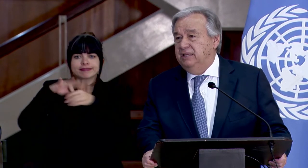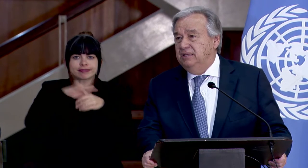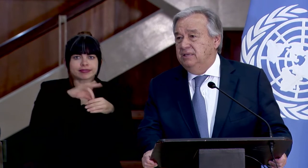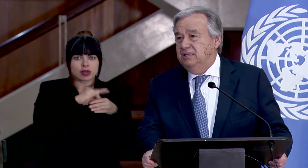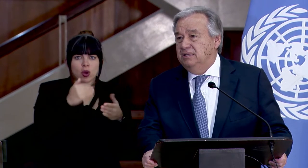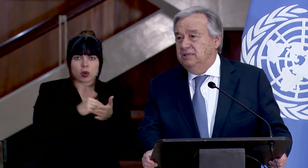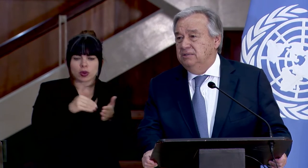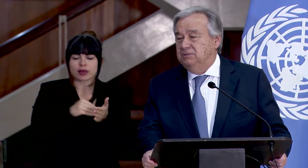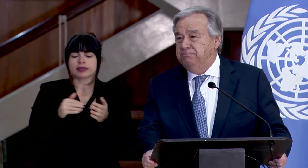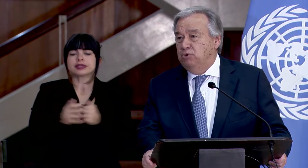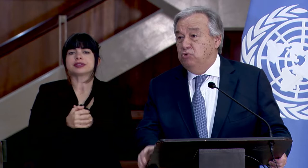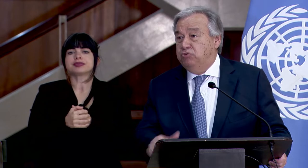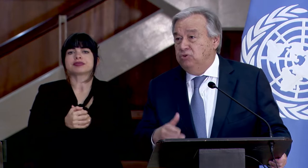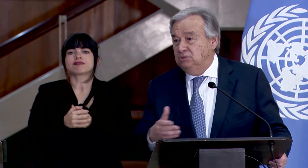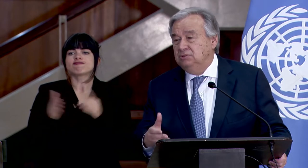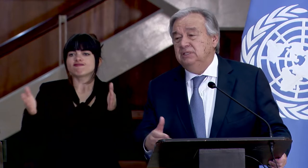de